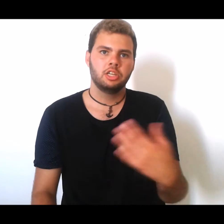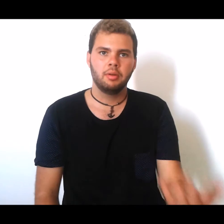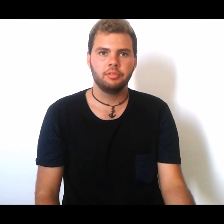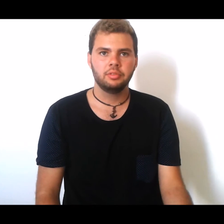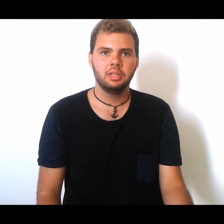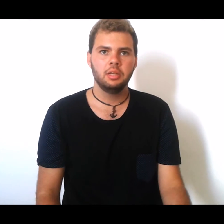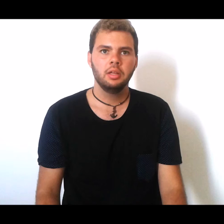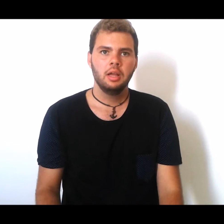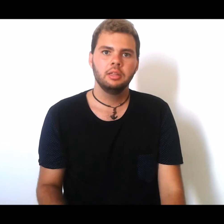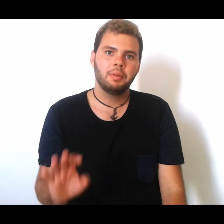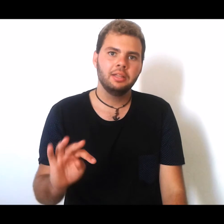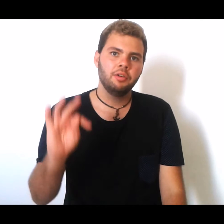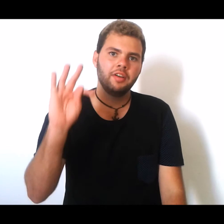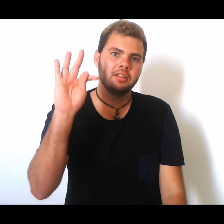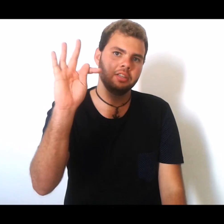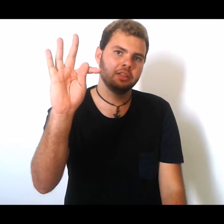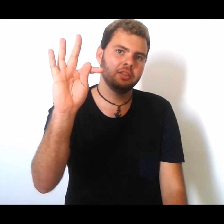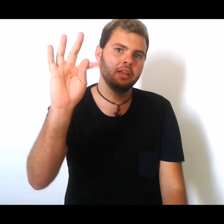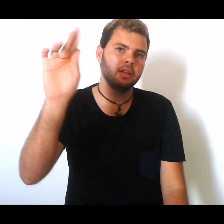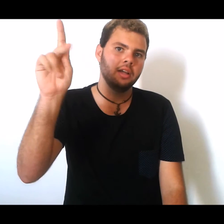chamar você, para não fazer